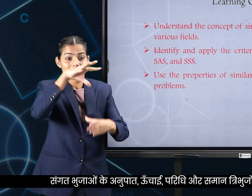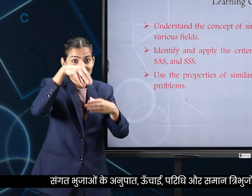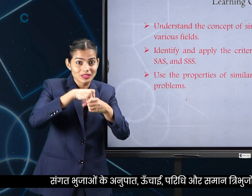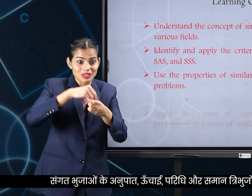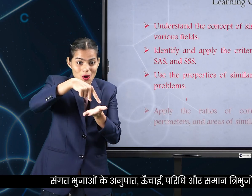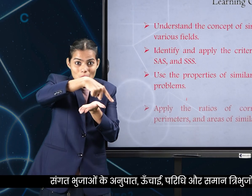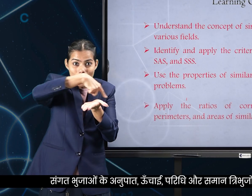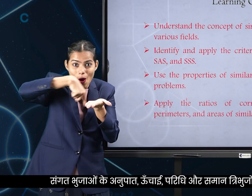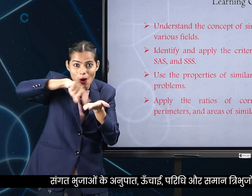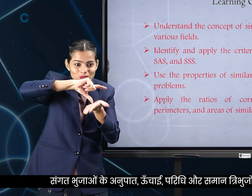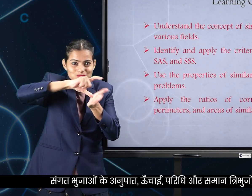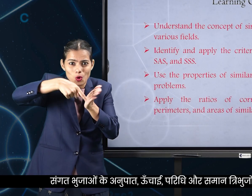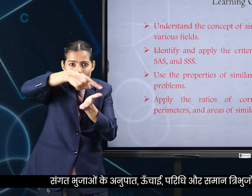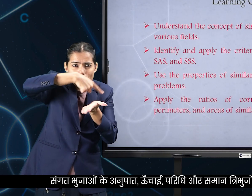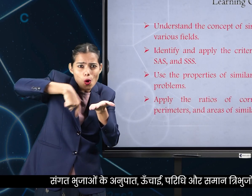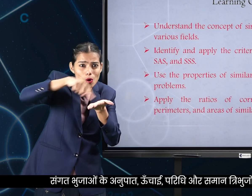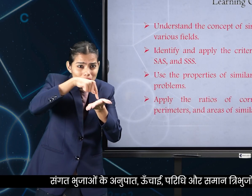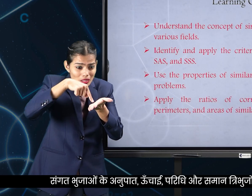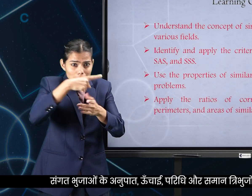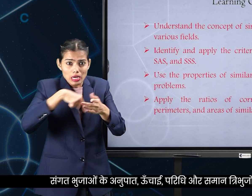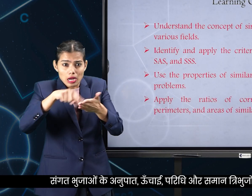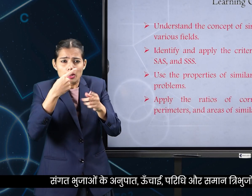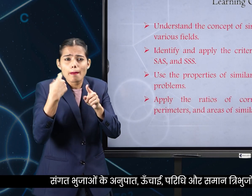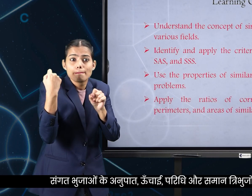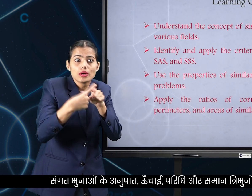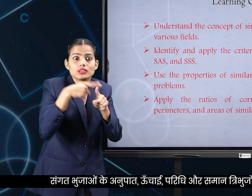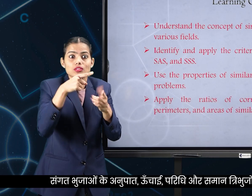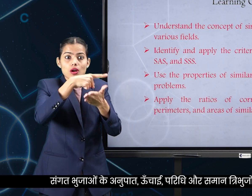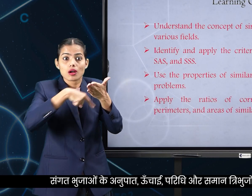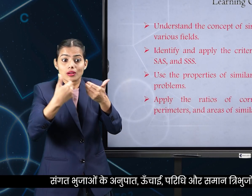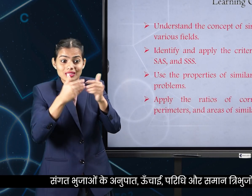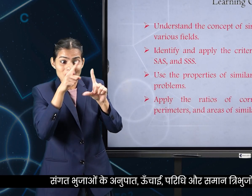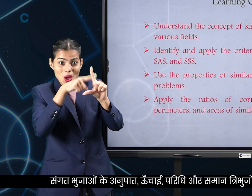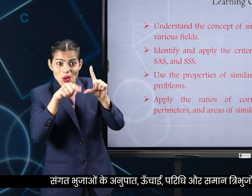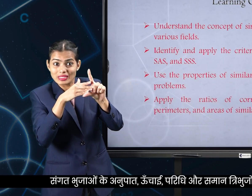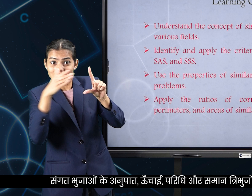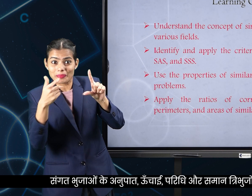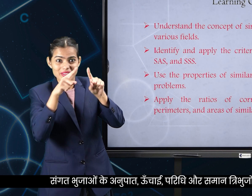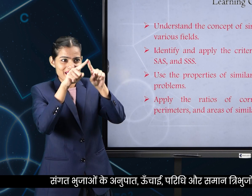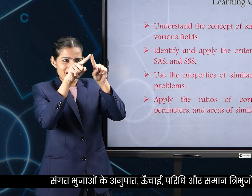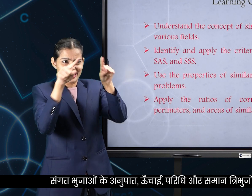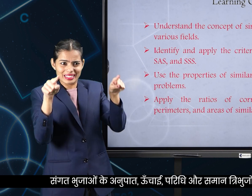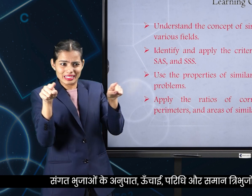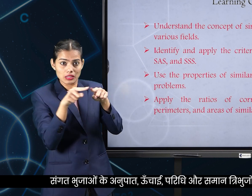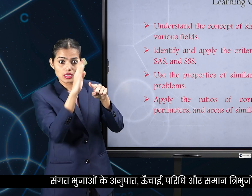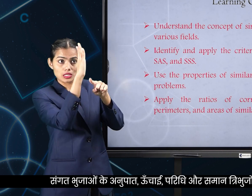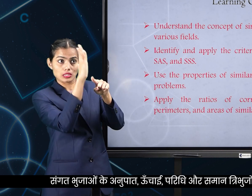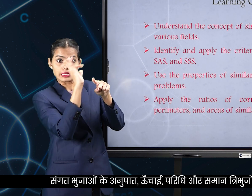संगत भुजाओं के अनुपात, ऊंचाई, परिधि और समान त्रिभुजों के क्षेत्रफल को लागू कीजिए।